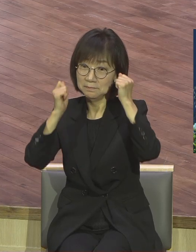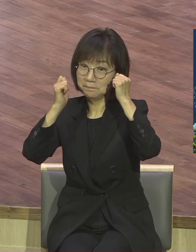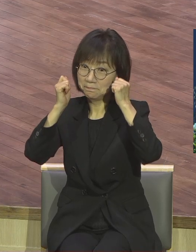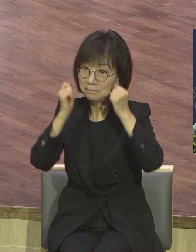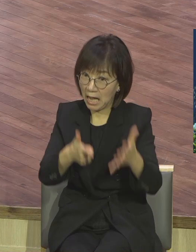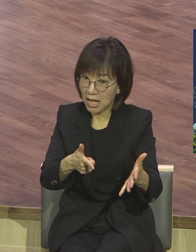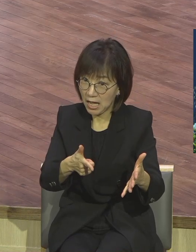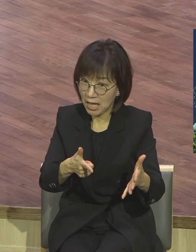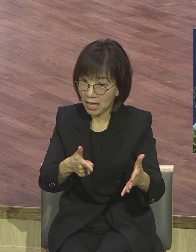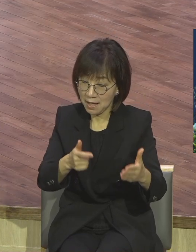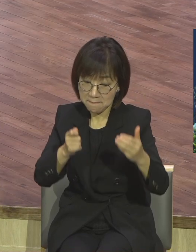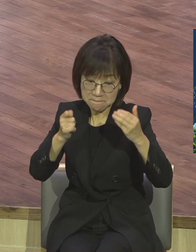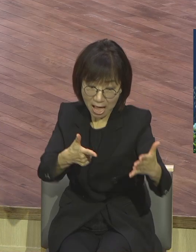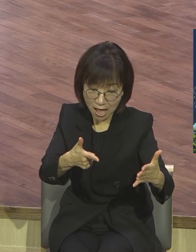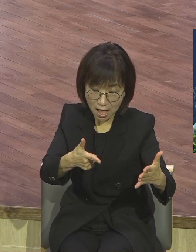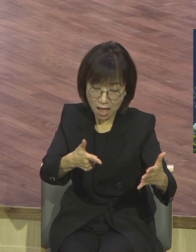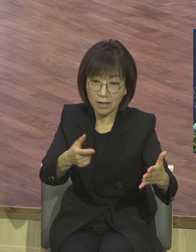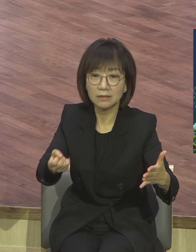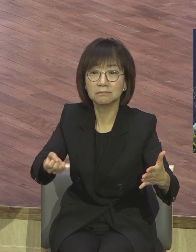그렇죠?